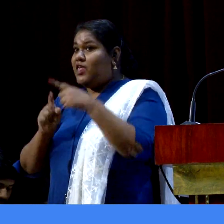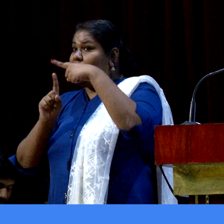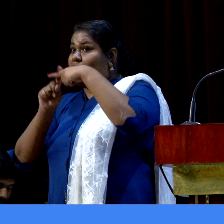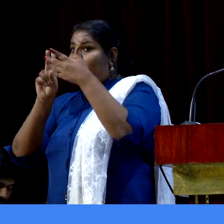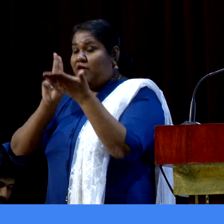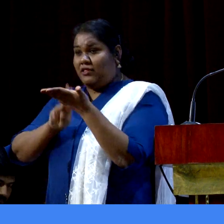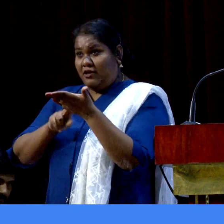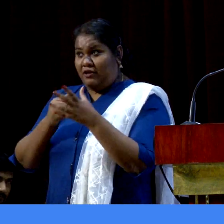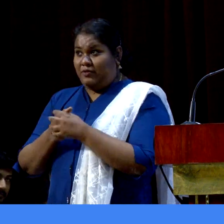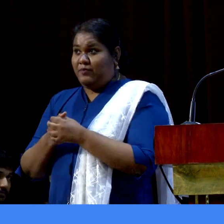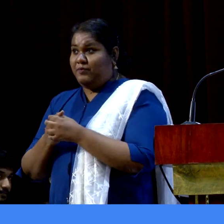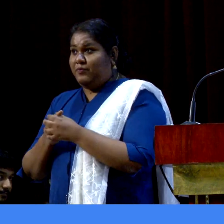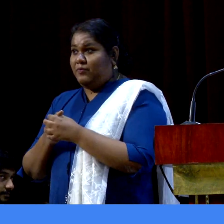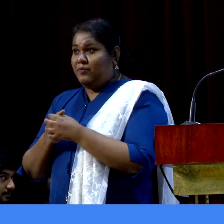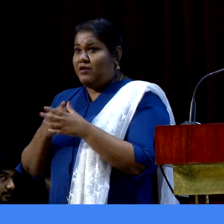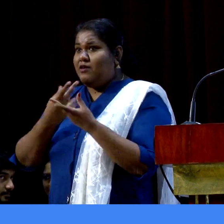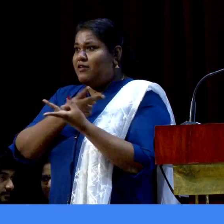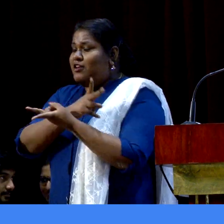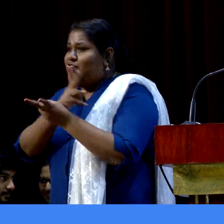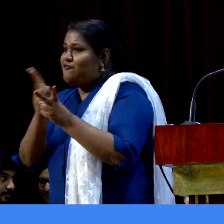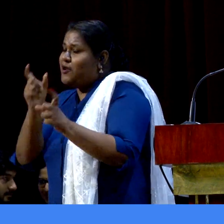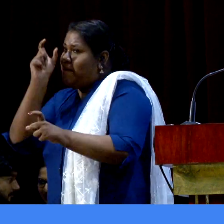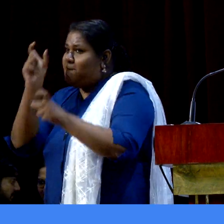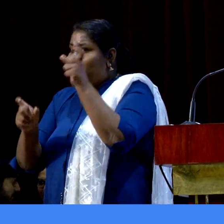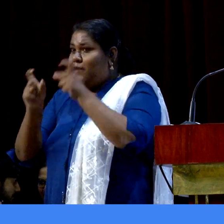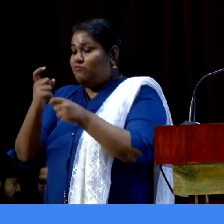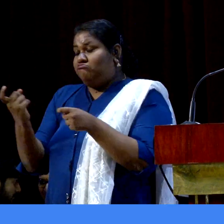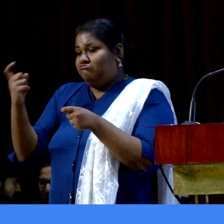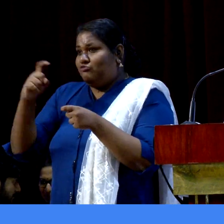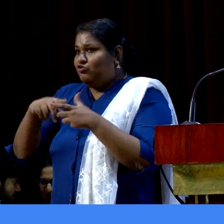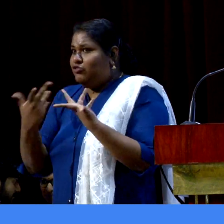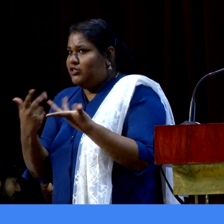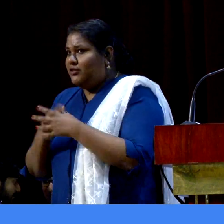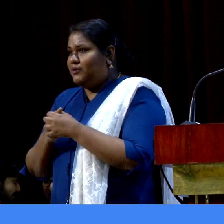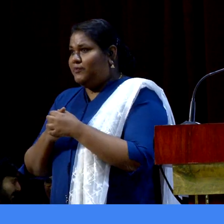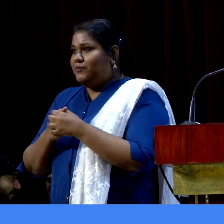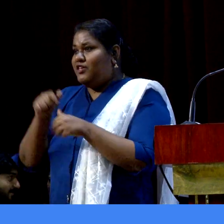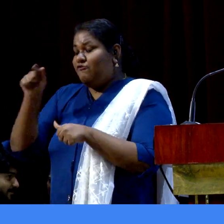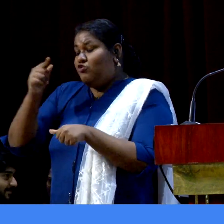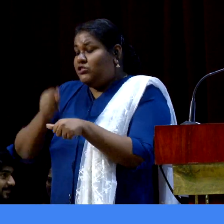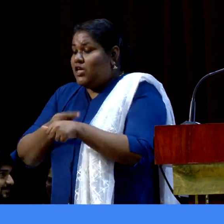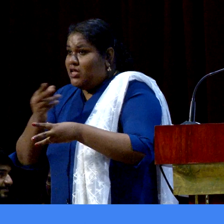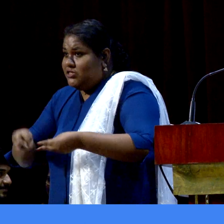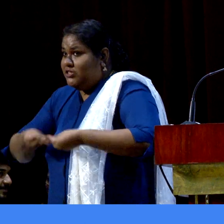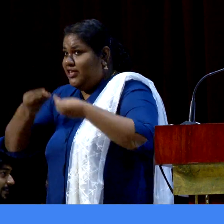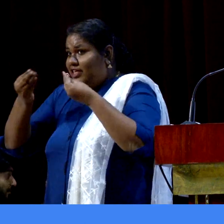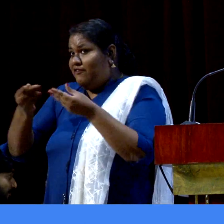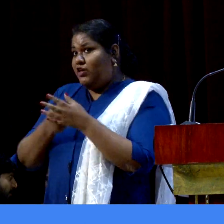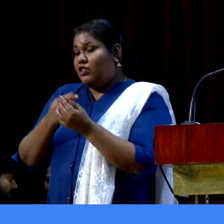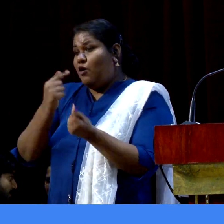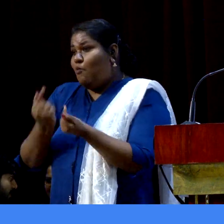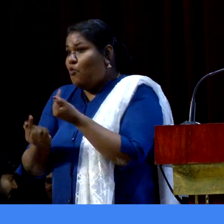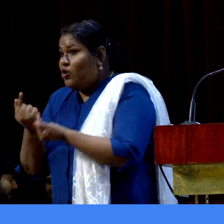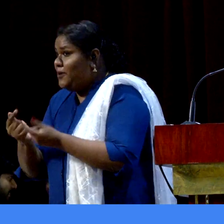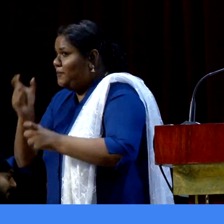தமிழ்நாட்டிலிருந்து பங்கேற்கக்கூடிய நல்லதொரு வாய்ப்பினை வழங்கிட்ட கேரள அரசிற்கு, குறிப்பாக